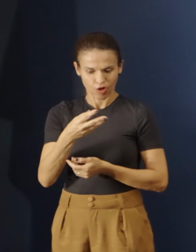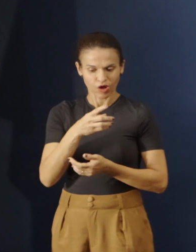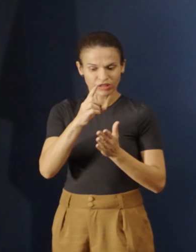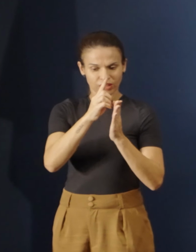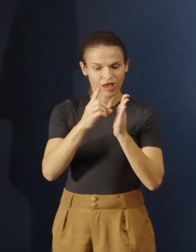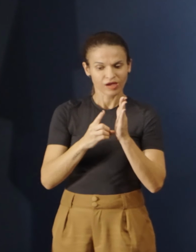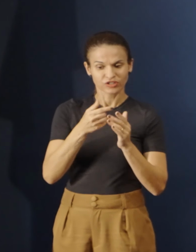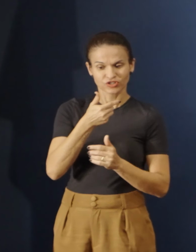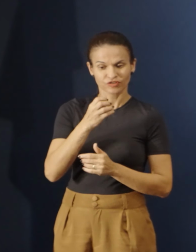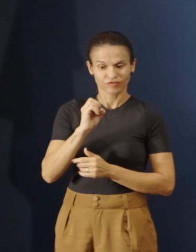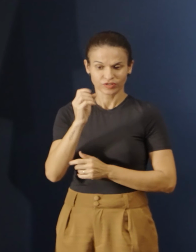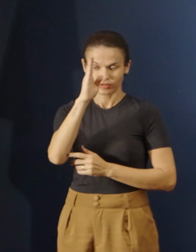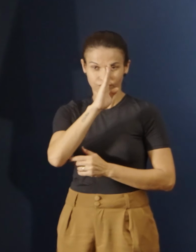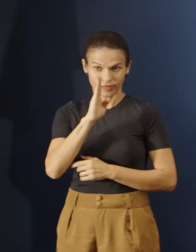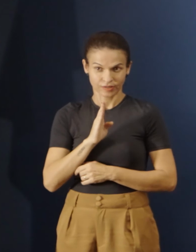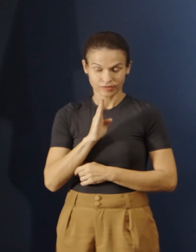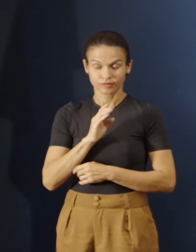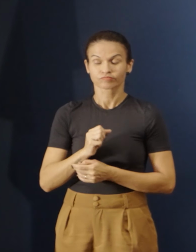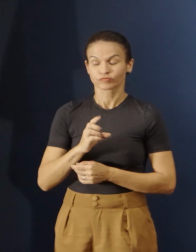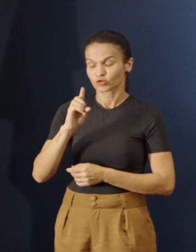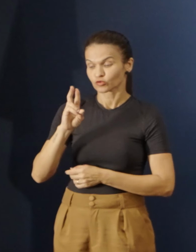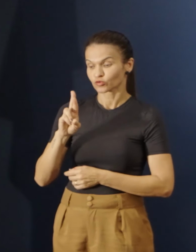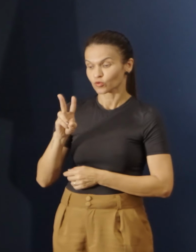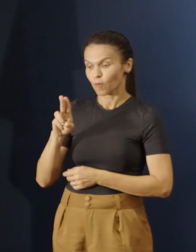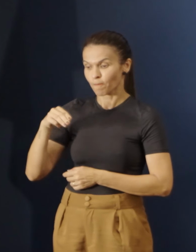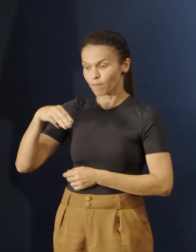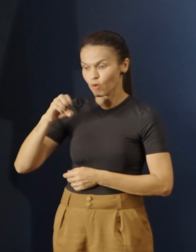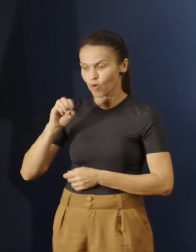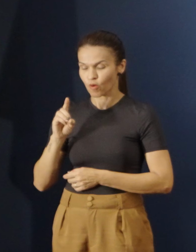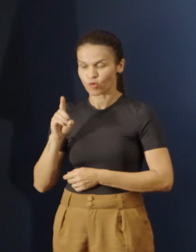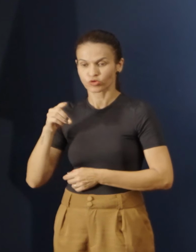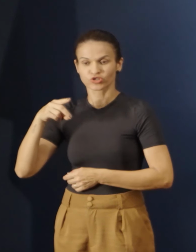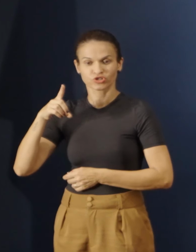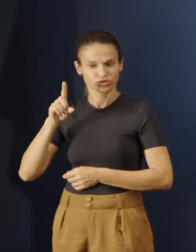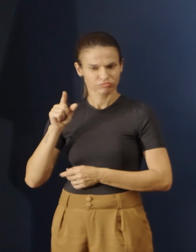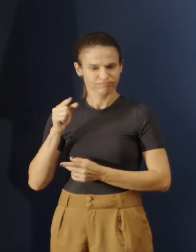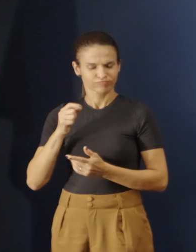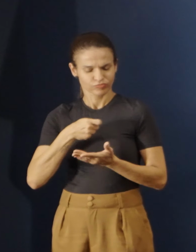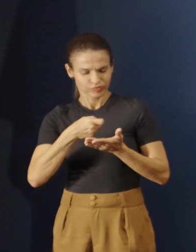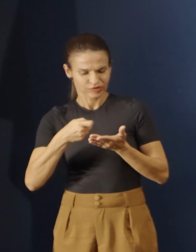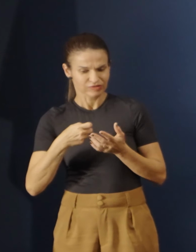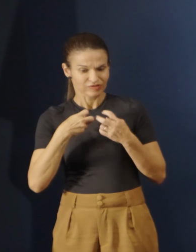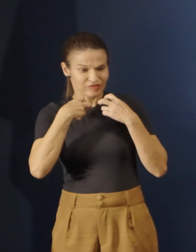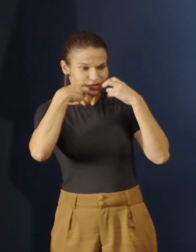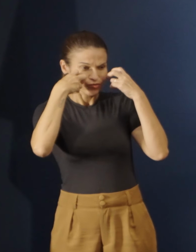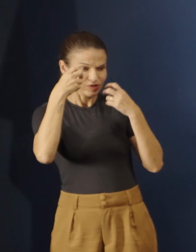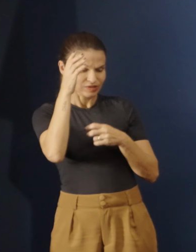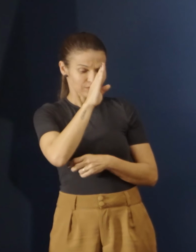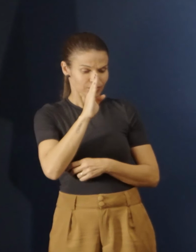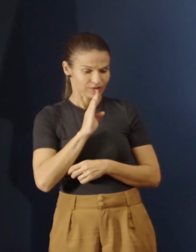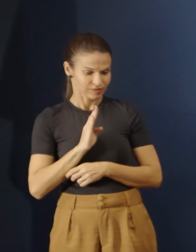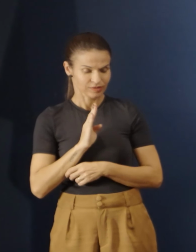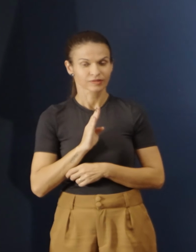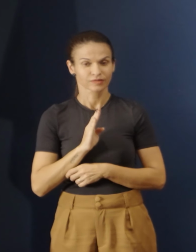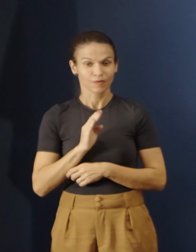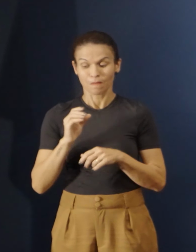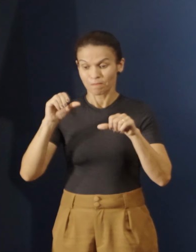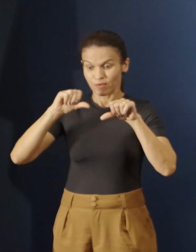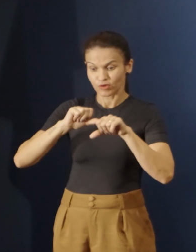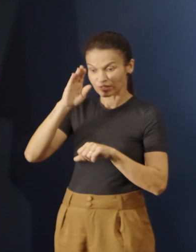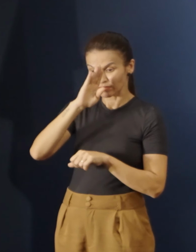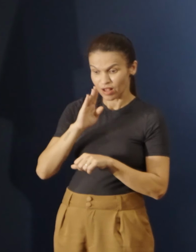de 20 no Brasil. E o Drummond escrevendo para ele que se sentia vergonha de ser brasileiro e que pior do que ser